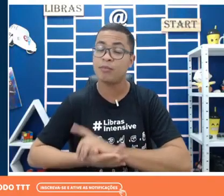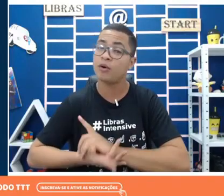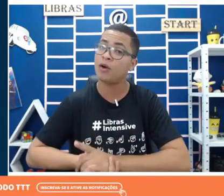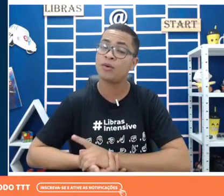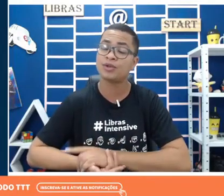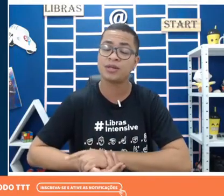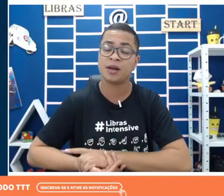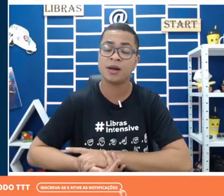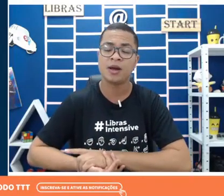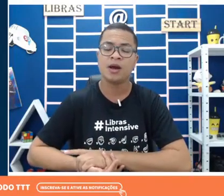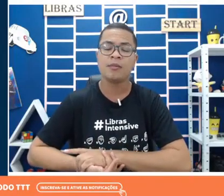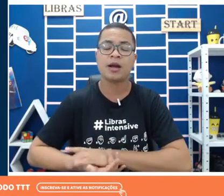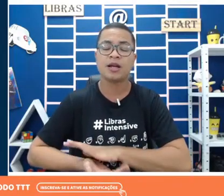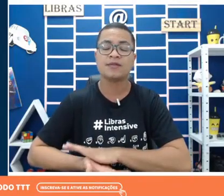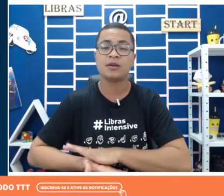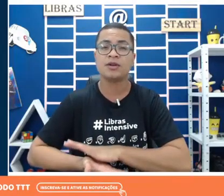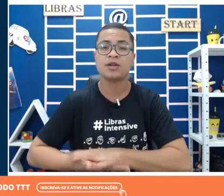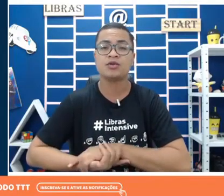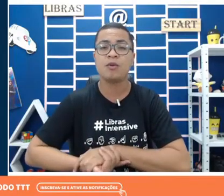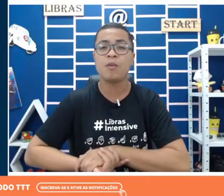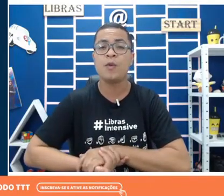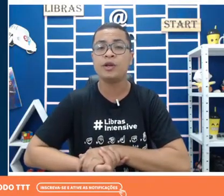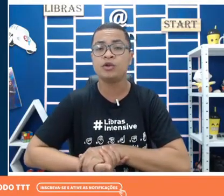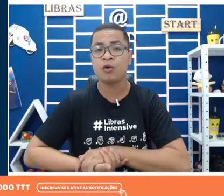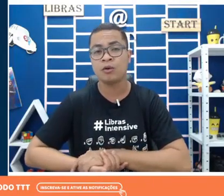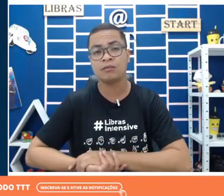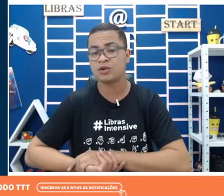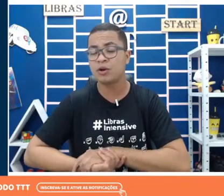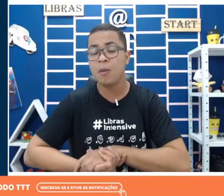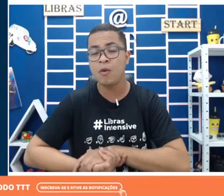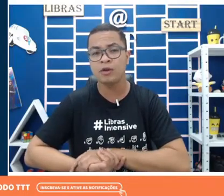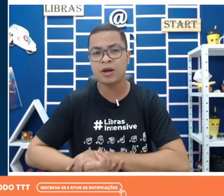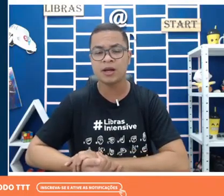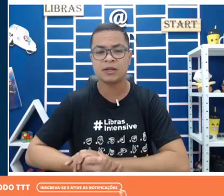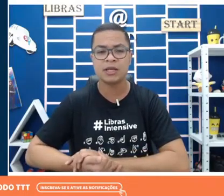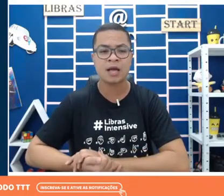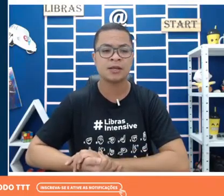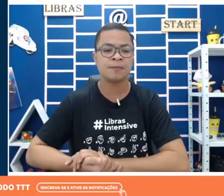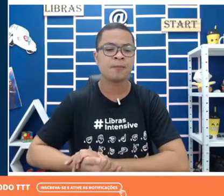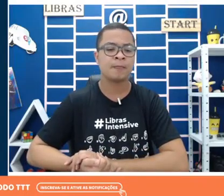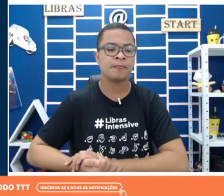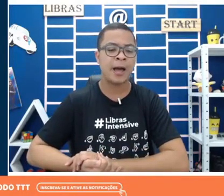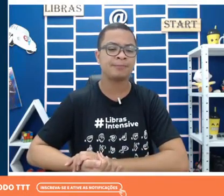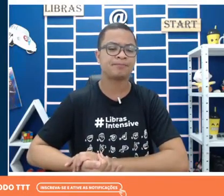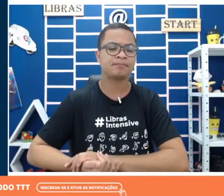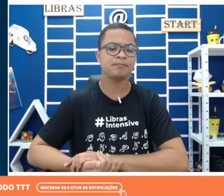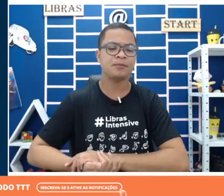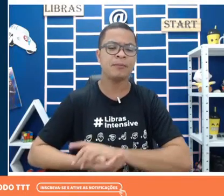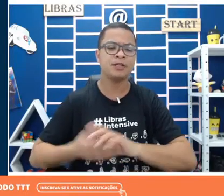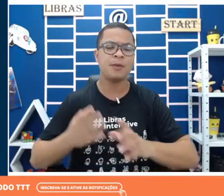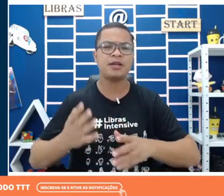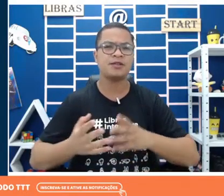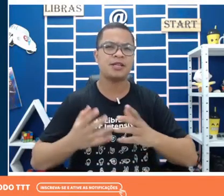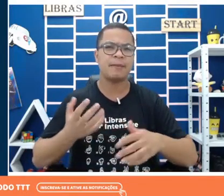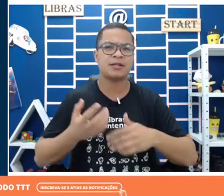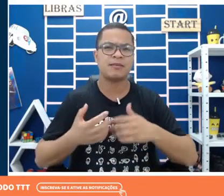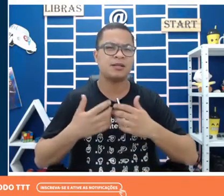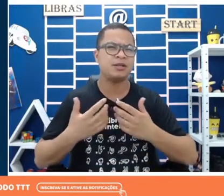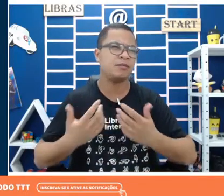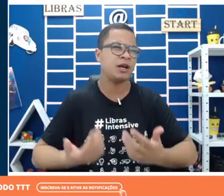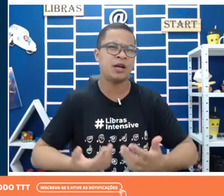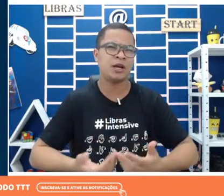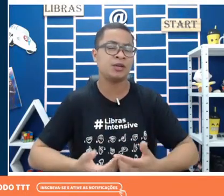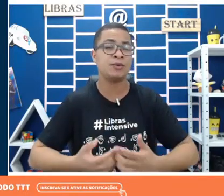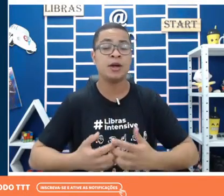ouso dizer. Por que eu ouso dizer? Porque classificadores ajudam muito na língua de sinais, tá? Principalmente se você quer passar